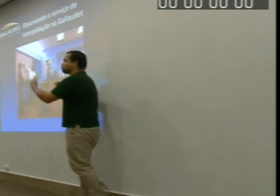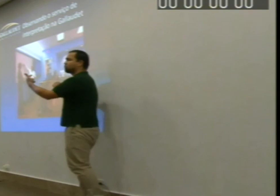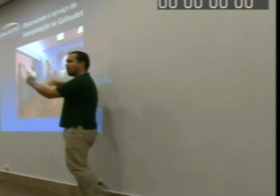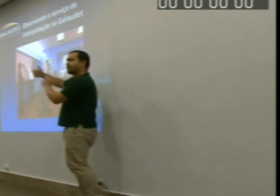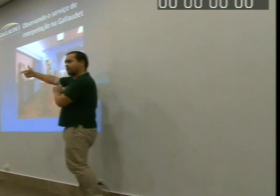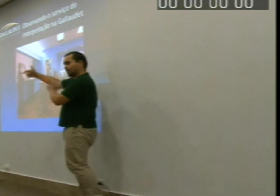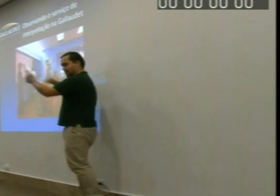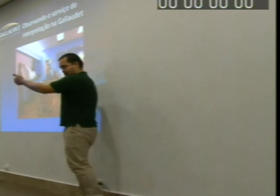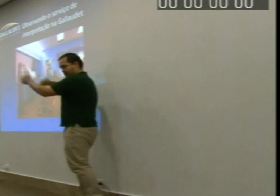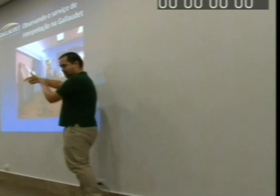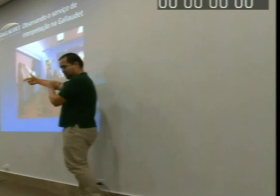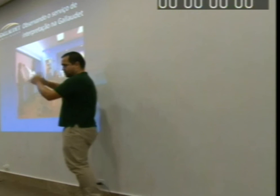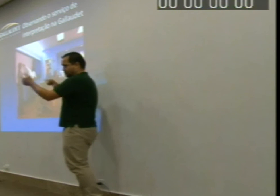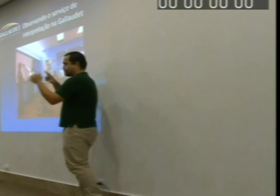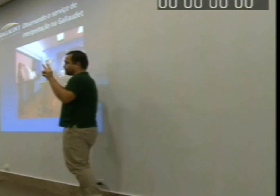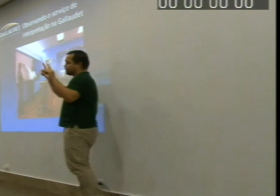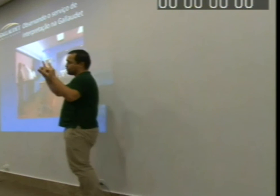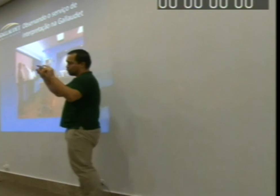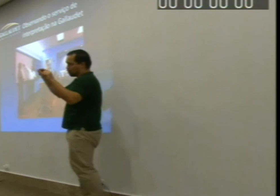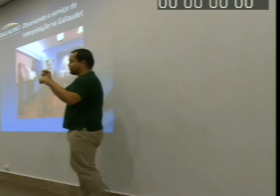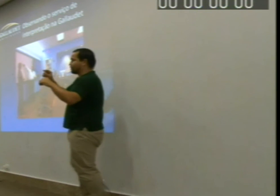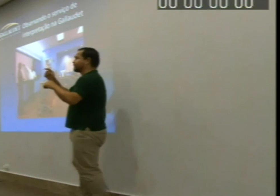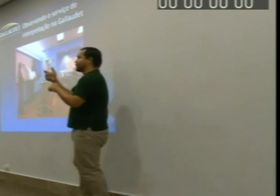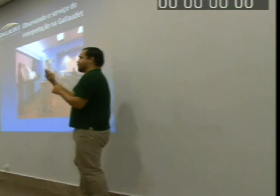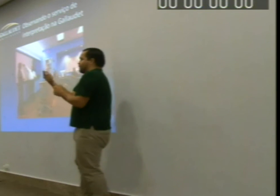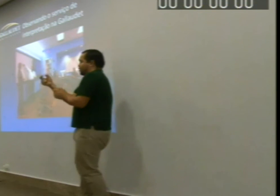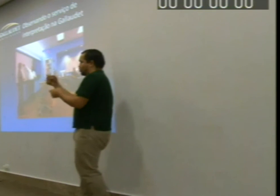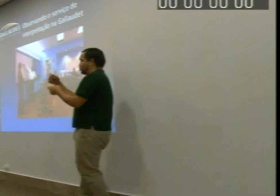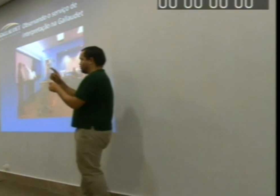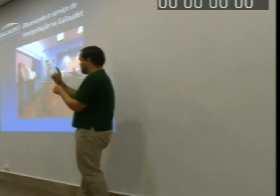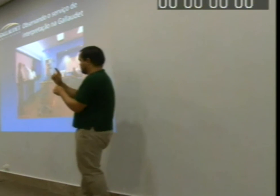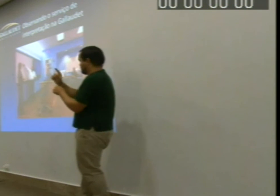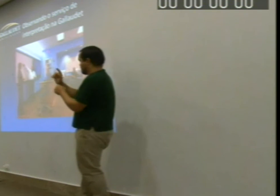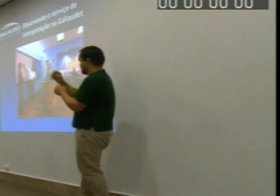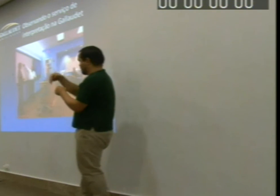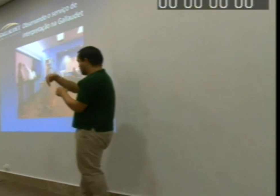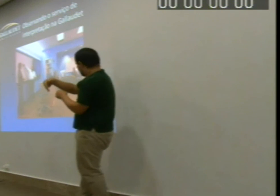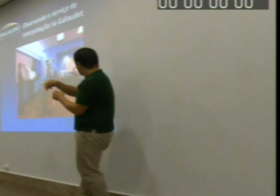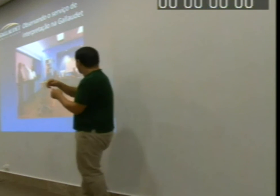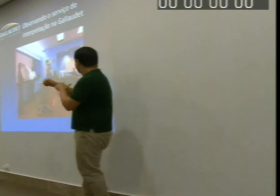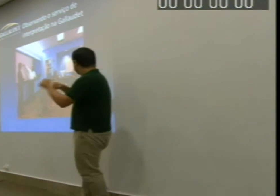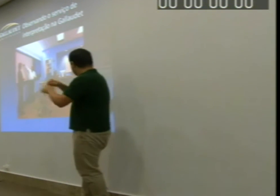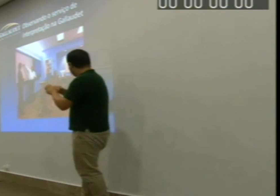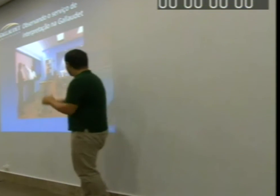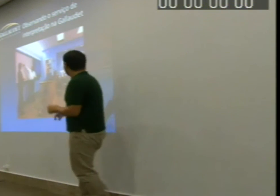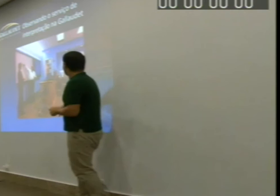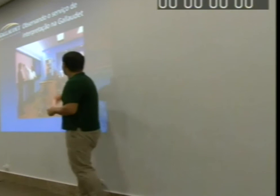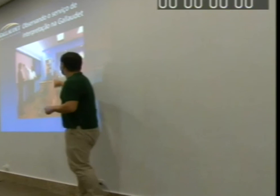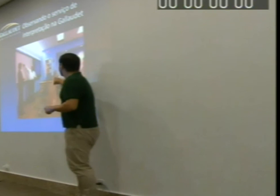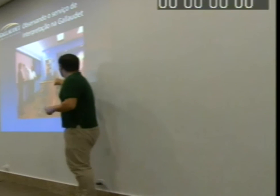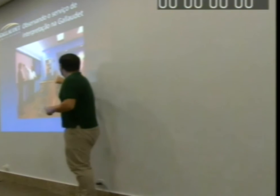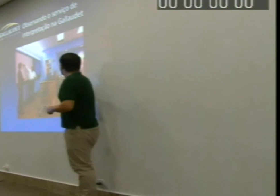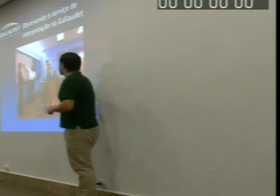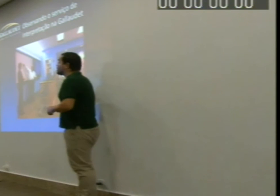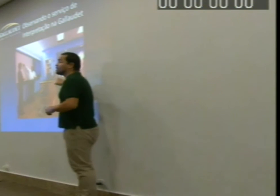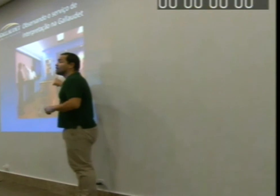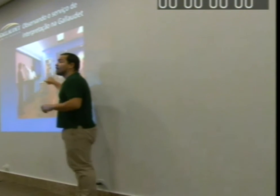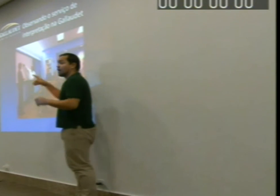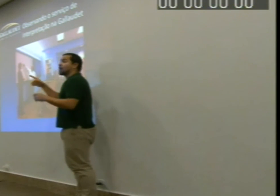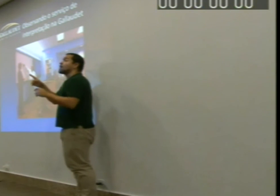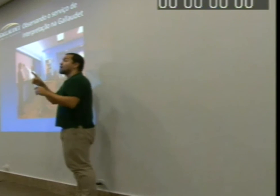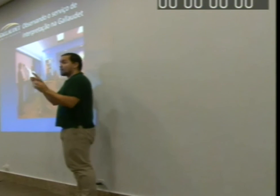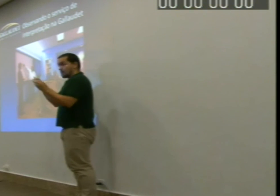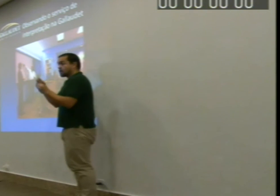dela né que fazia essa troca era 20 minutos né então faziam essa troca